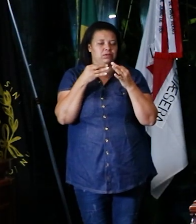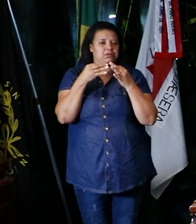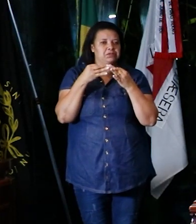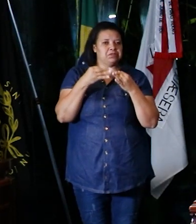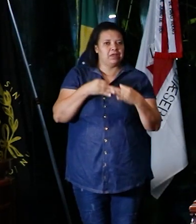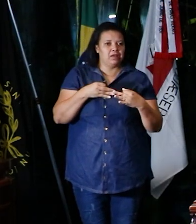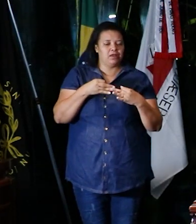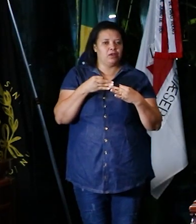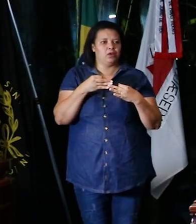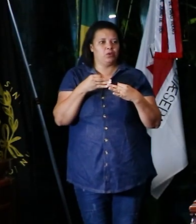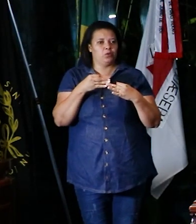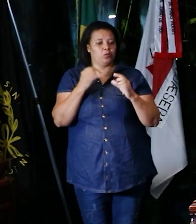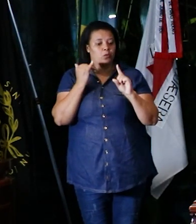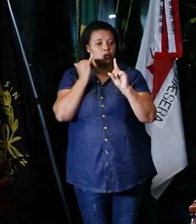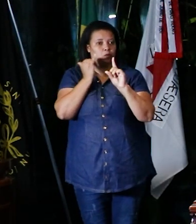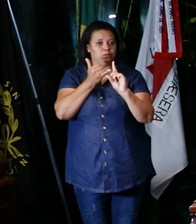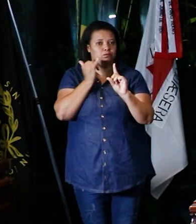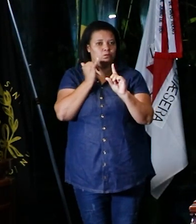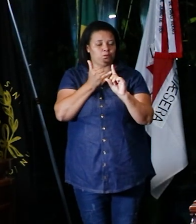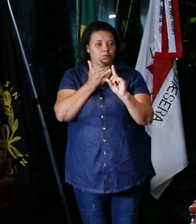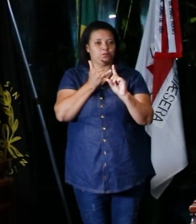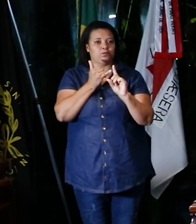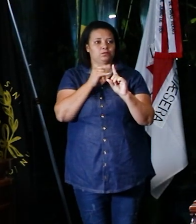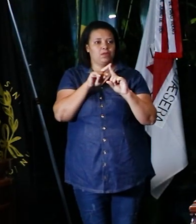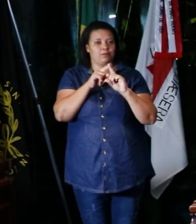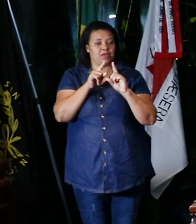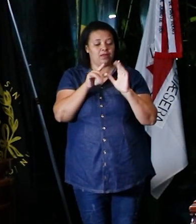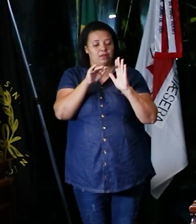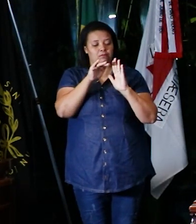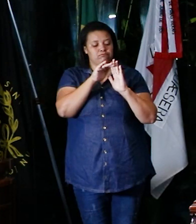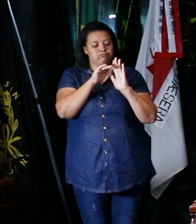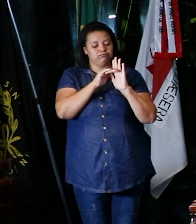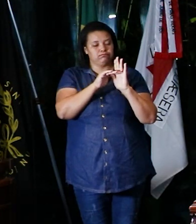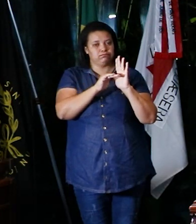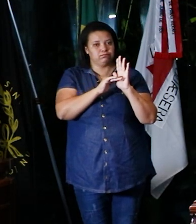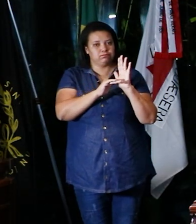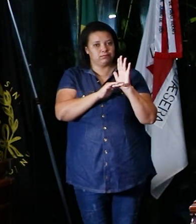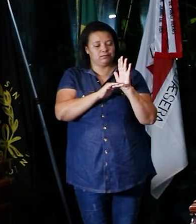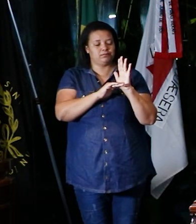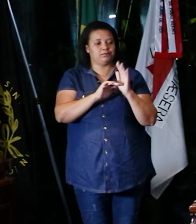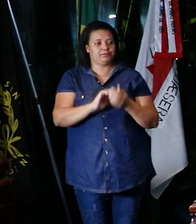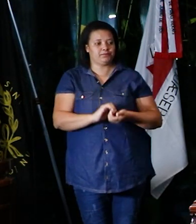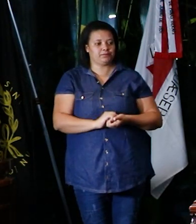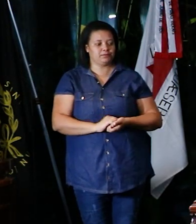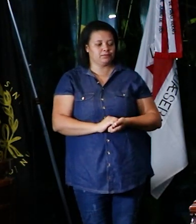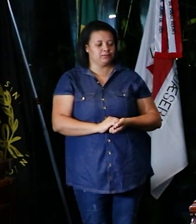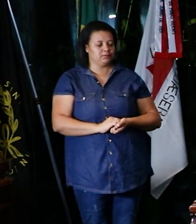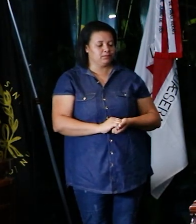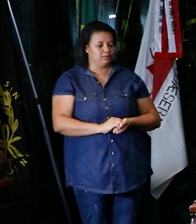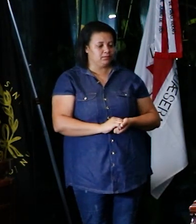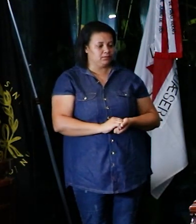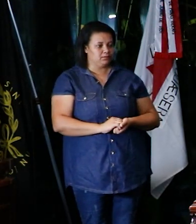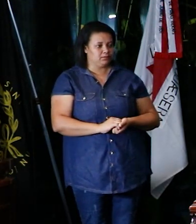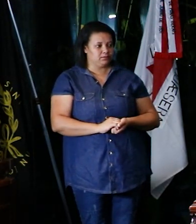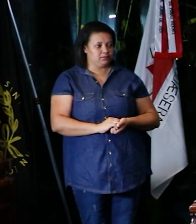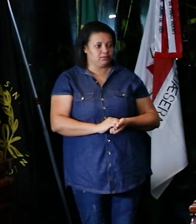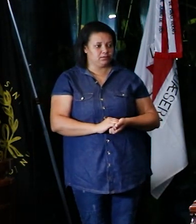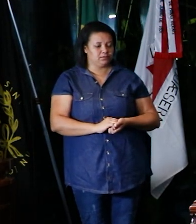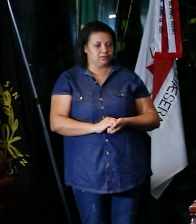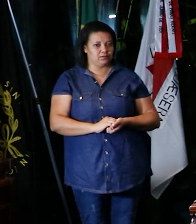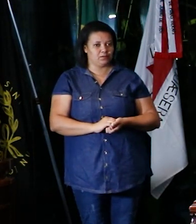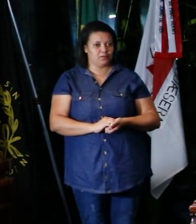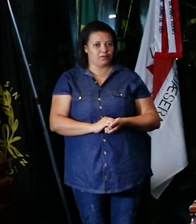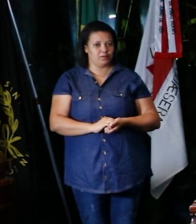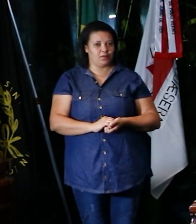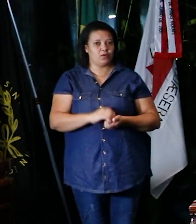um conto. Mas, enfim, são classificados de contos. E ele fez... olha que